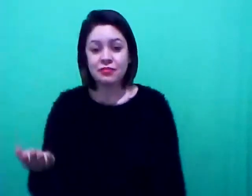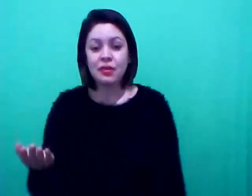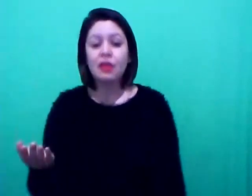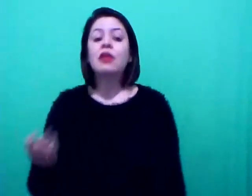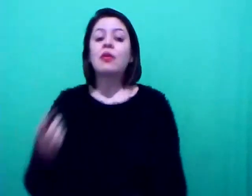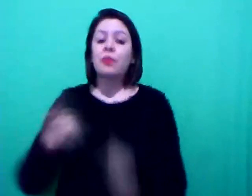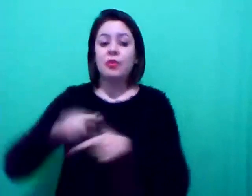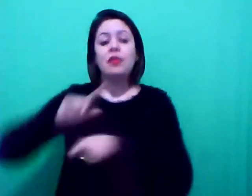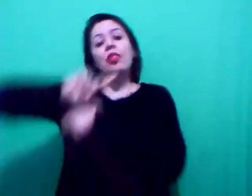ainda.